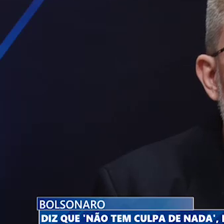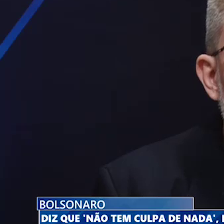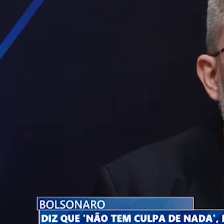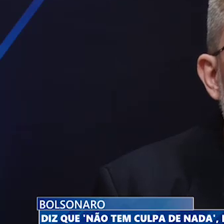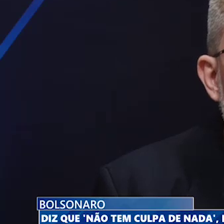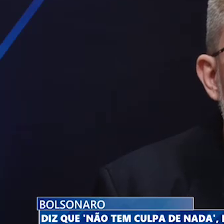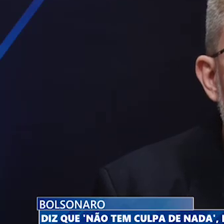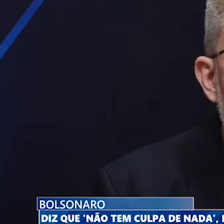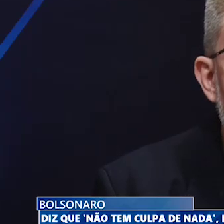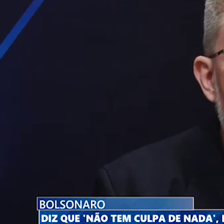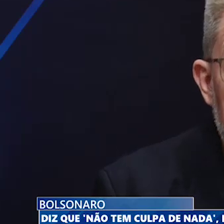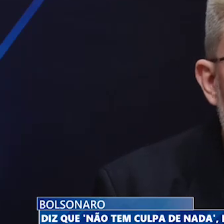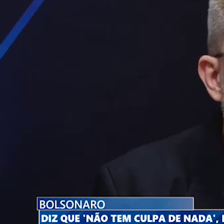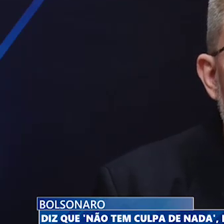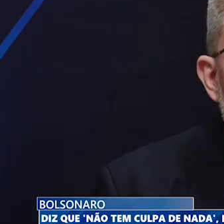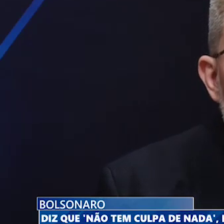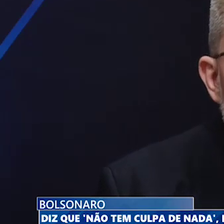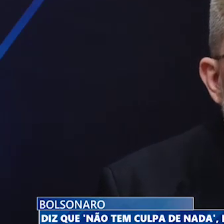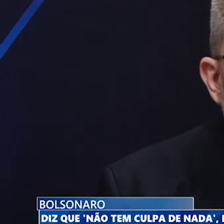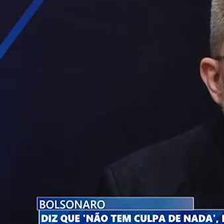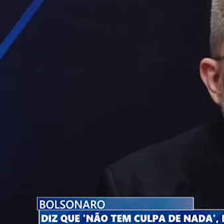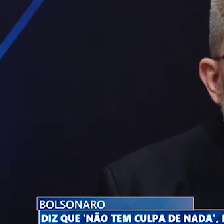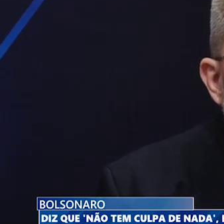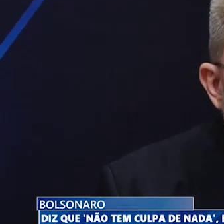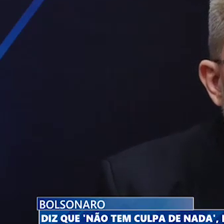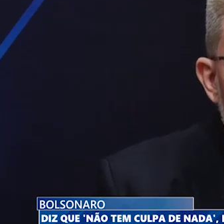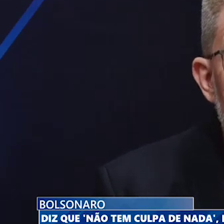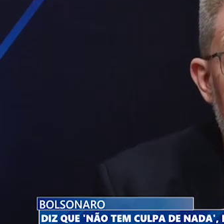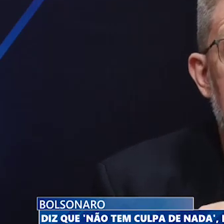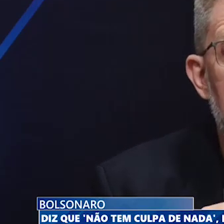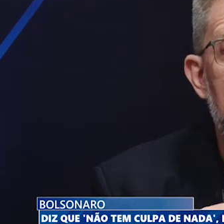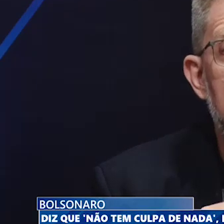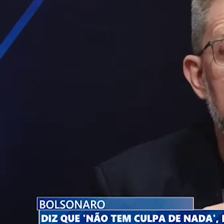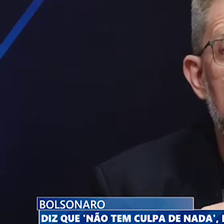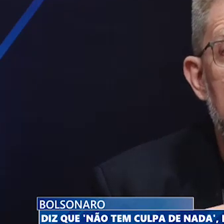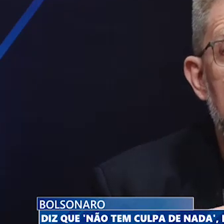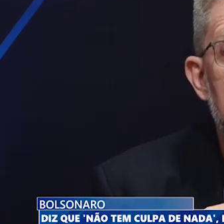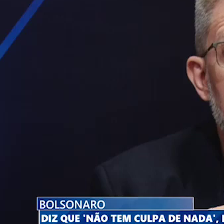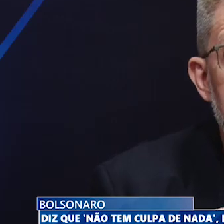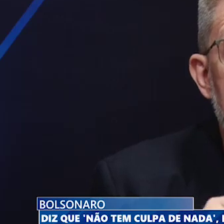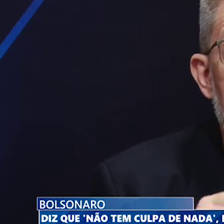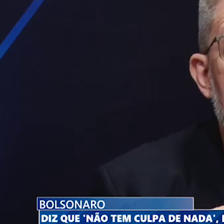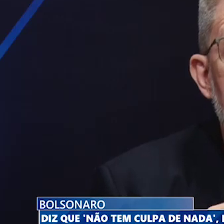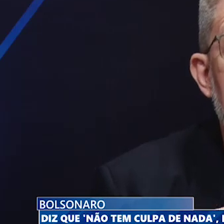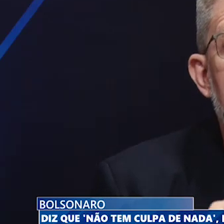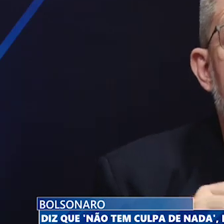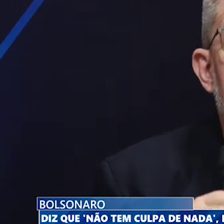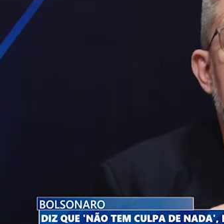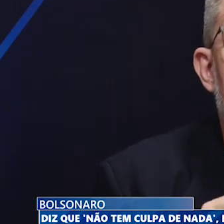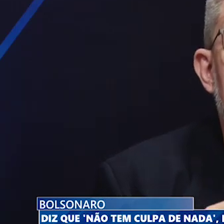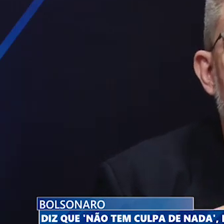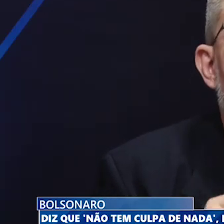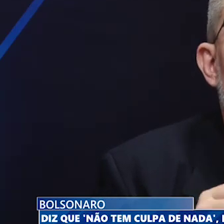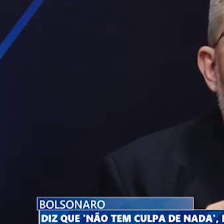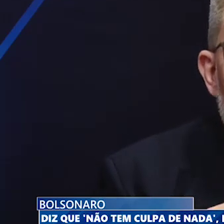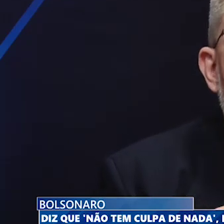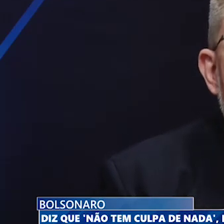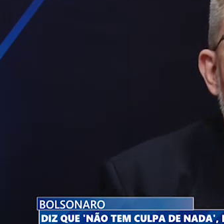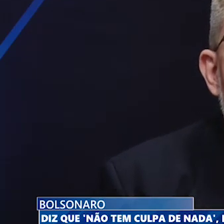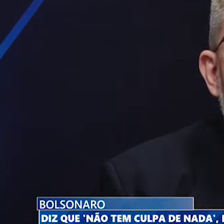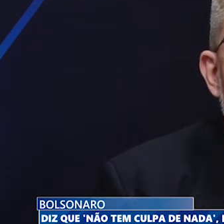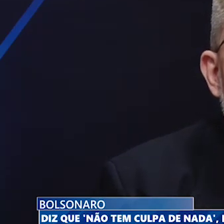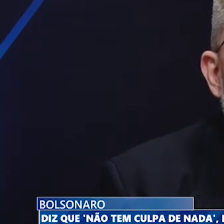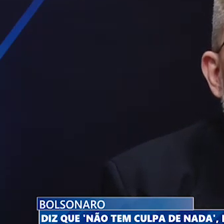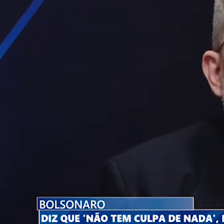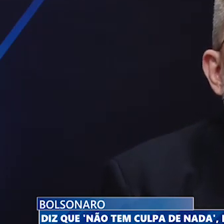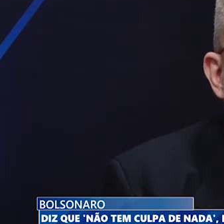com convide vai correr por muito médico e quando chegar lá no médico ela morre e quando chegar lá no médico vai fazer o que eles vão dar